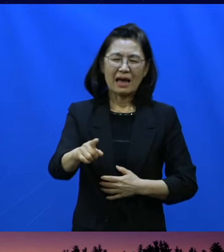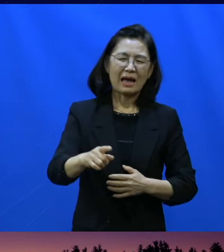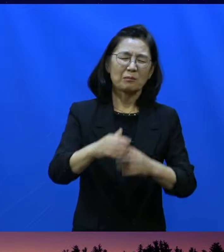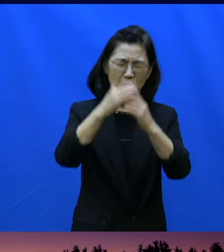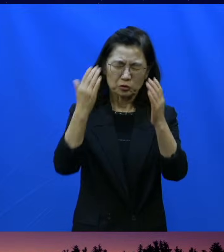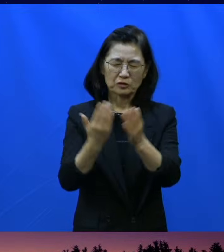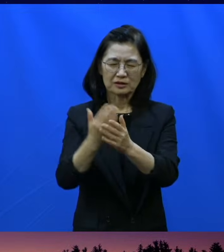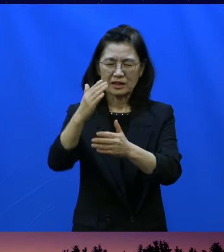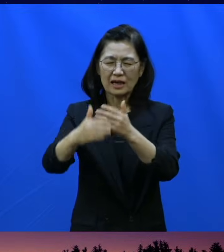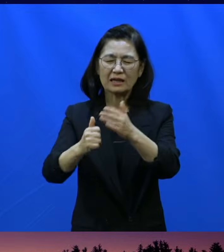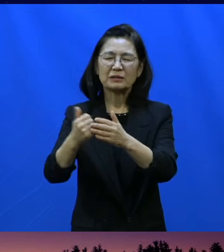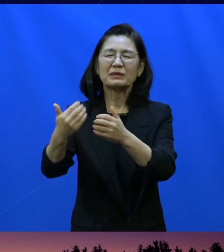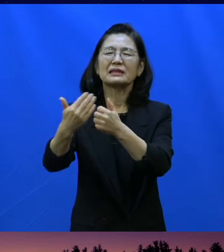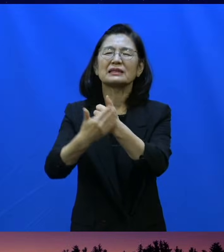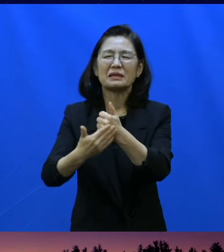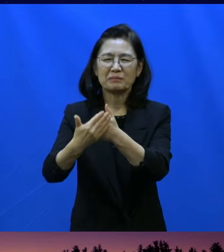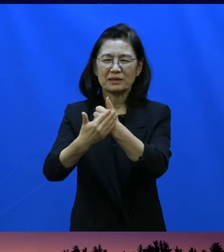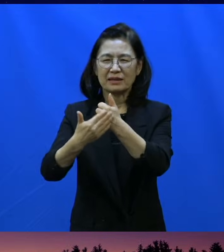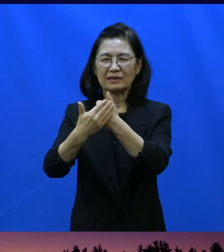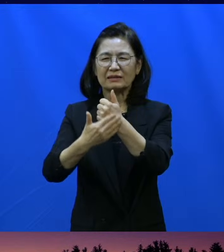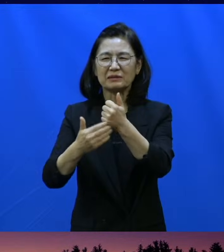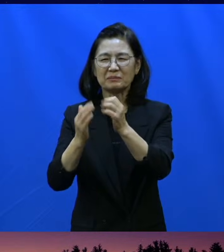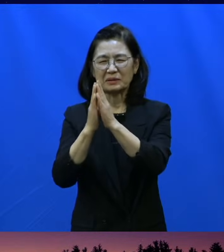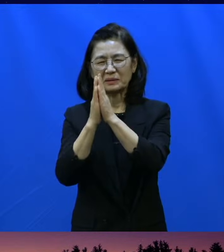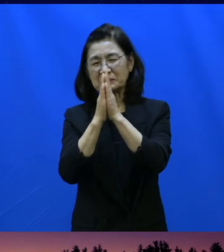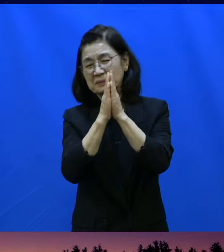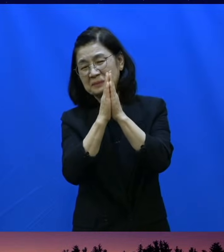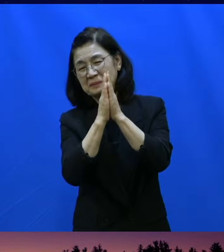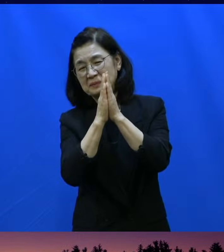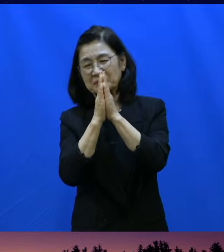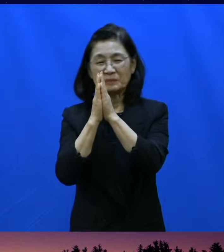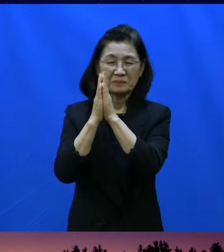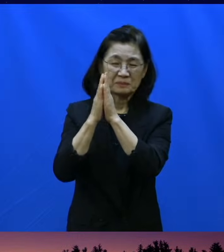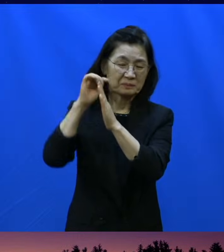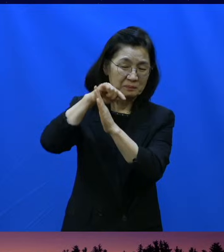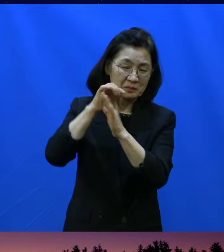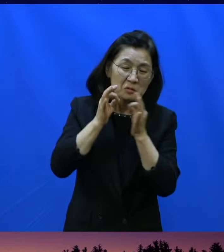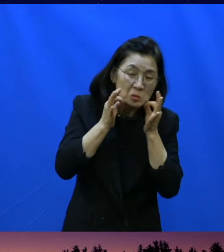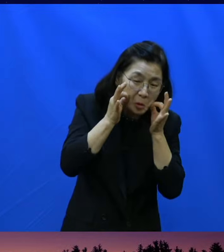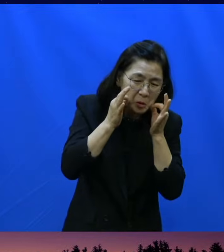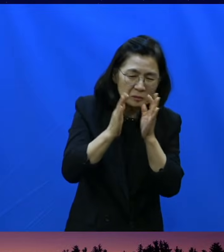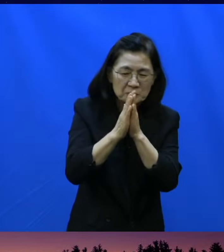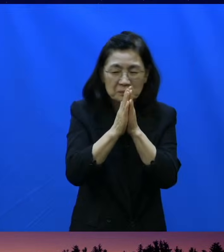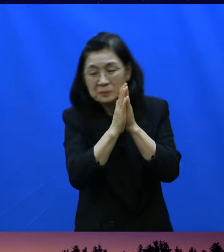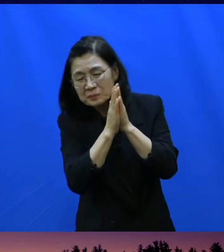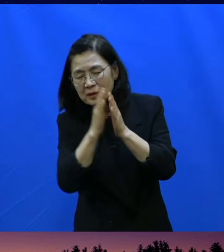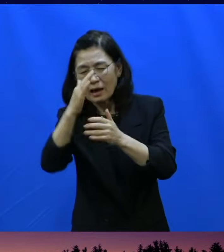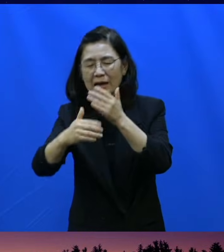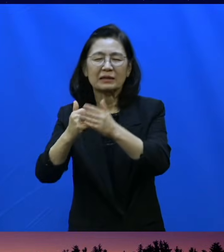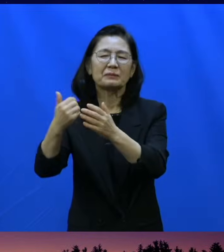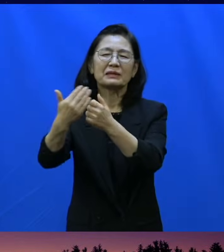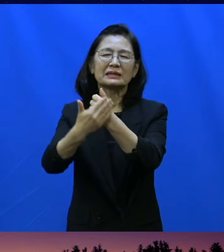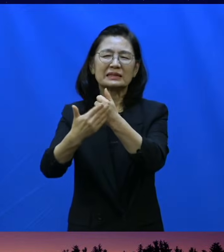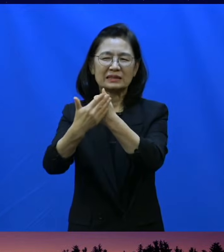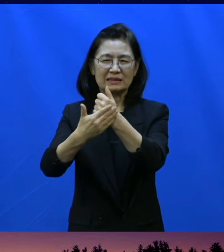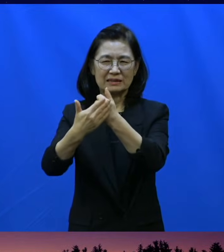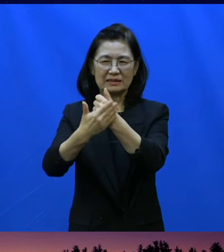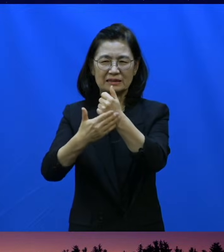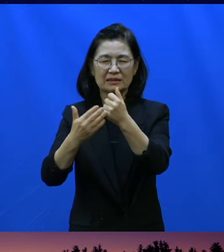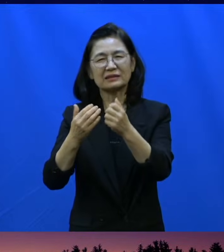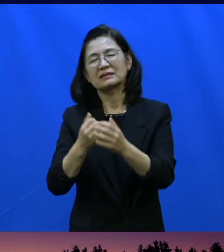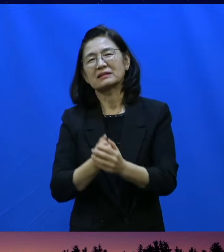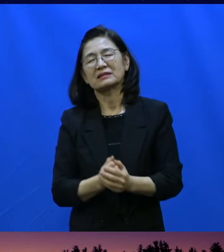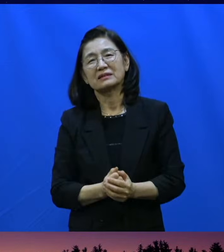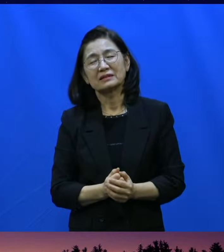그러나 여러분, 하나님의 은혜를 아는 자는 대충 하는 사람들이 아니에요. 모든 것을 하나님에게 미루고 자신은 손을 모으고 살아가는